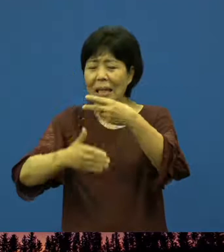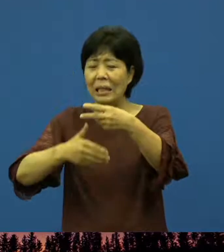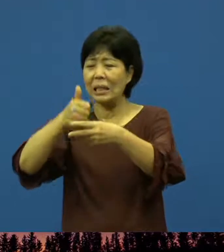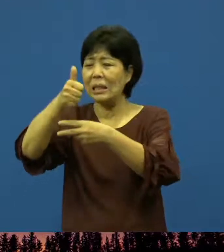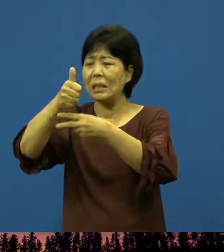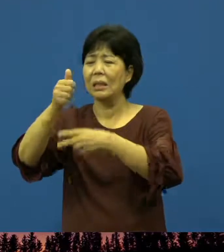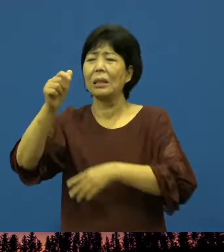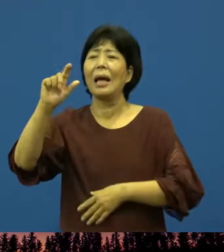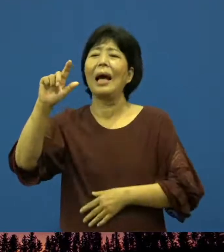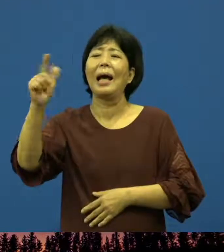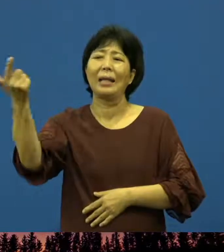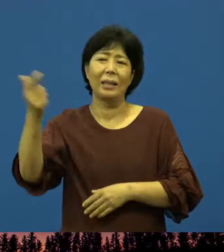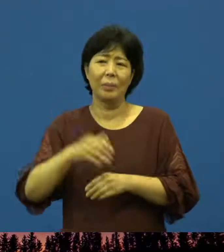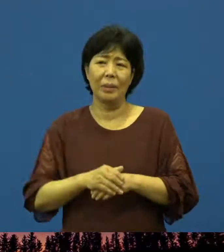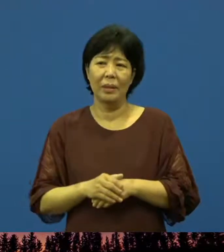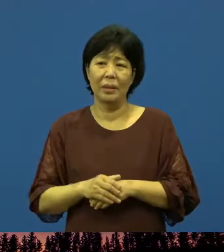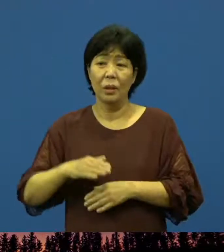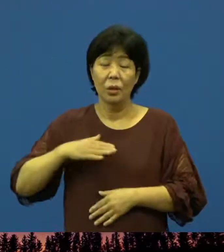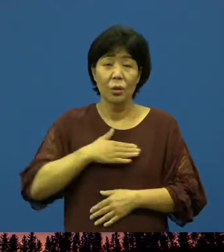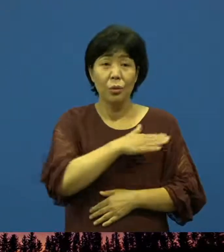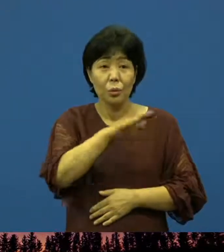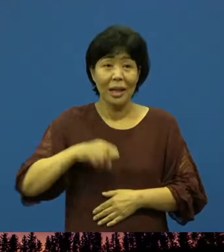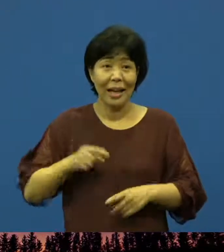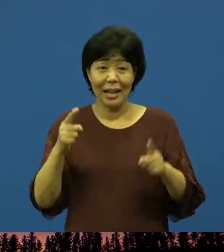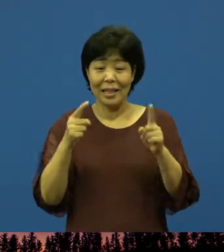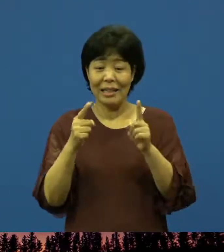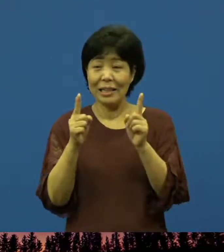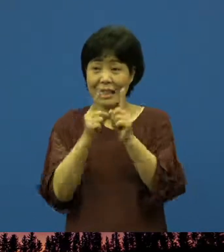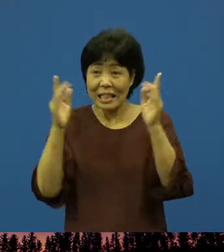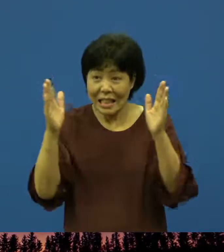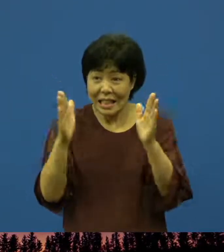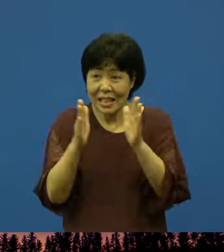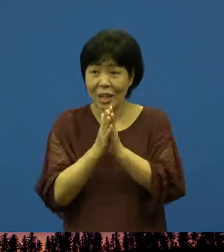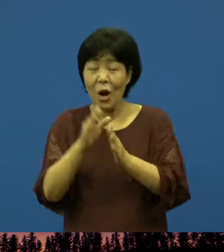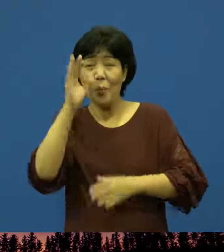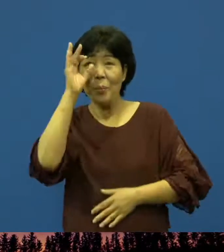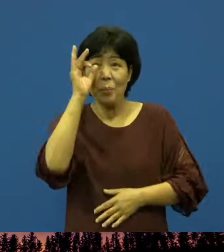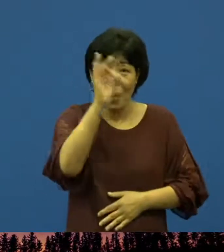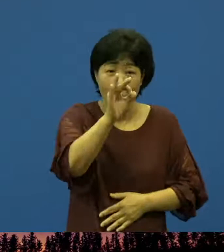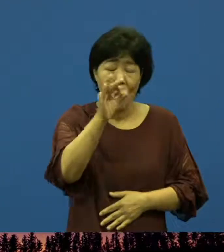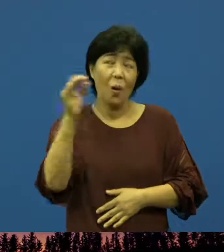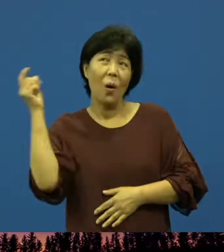우리가 들은 바요, 눈으로 본 바요,